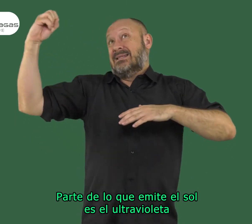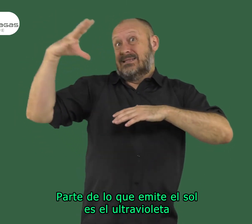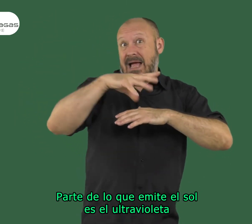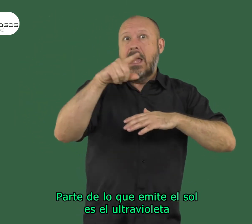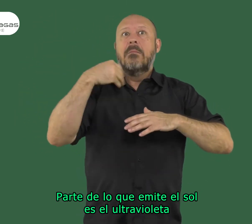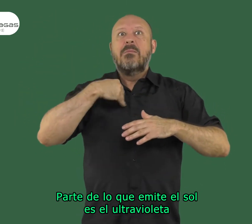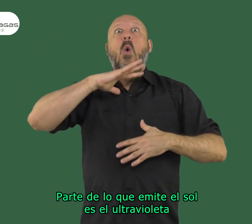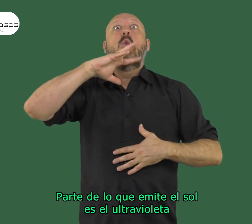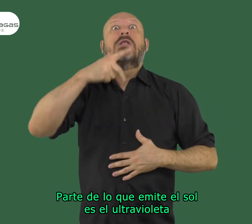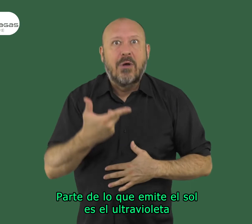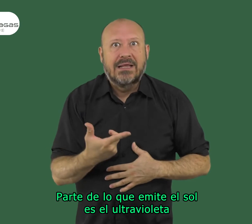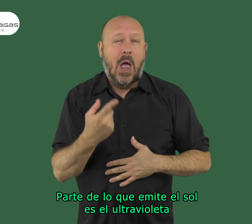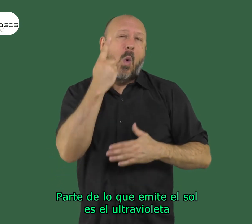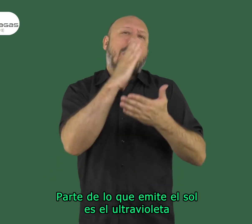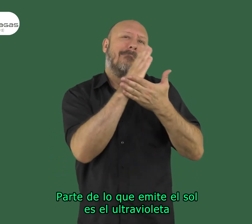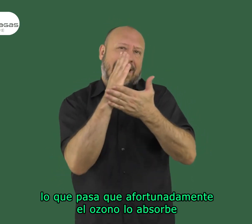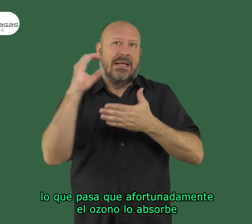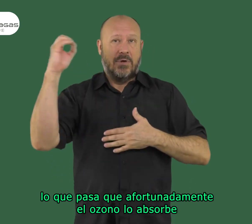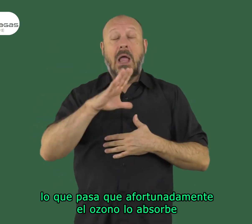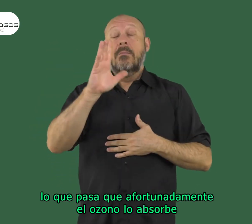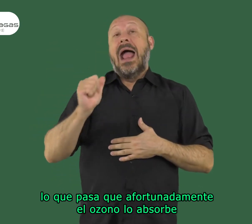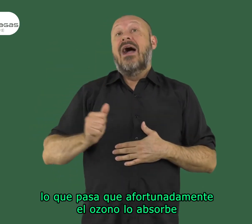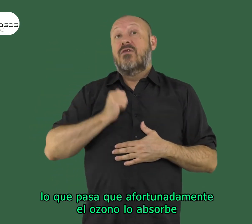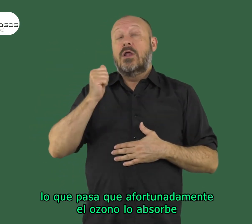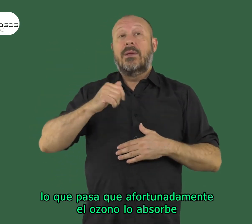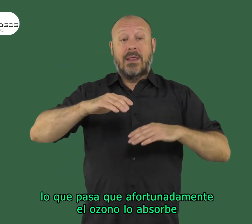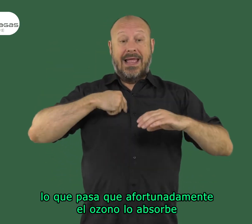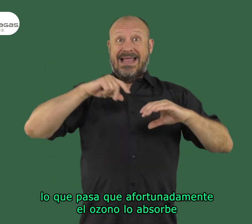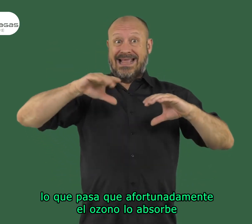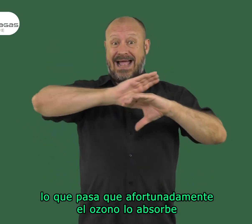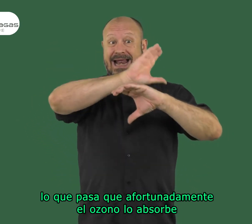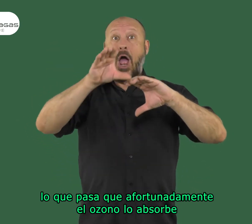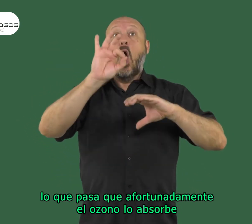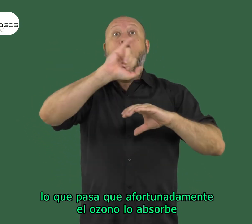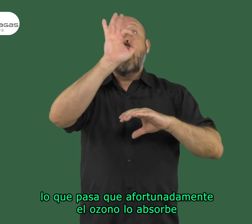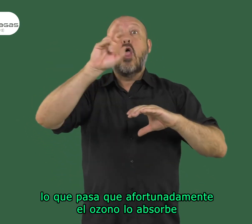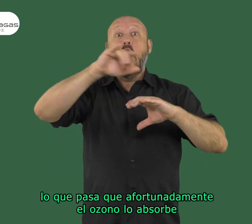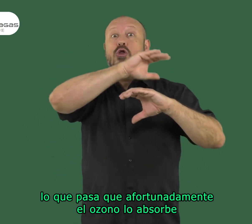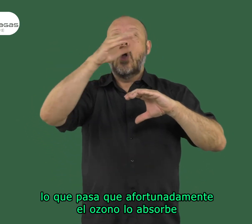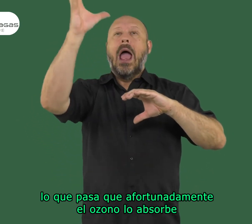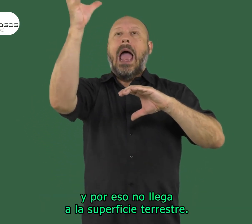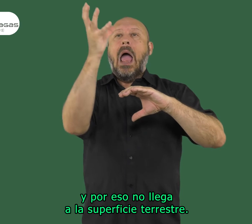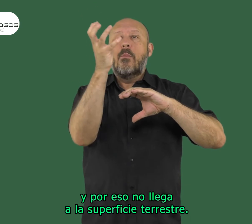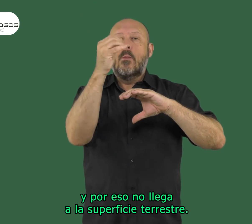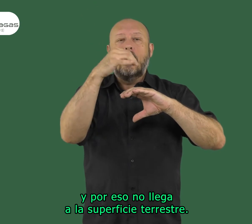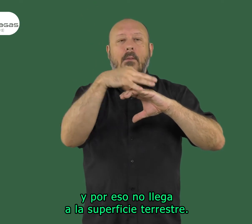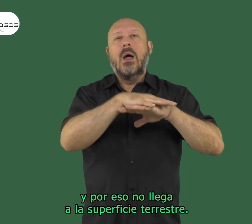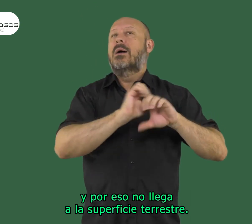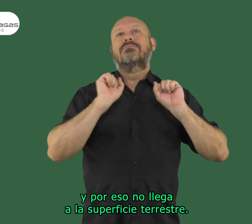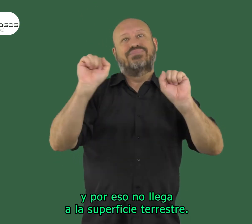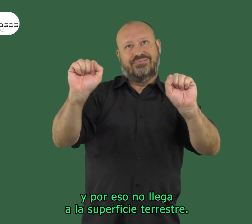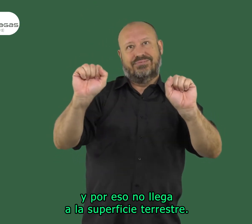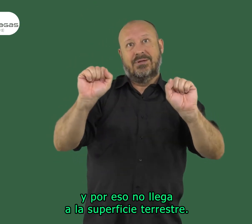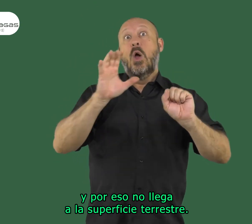parte de lo que emite el sol es en ultravioleta. Lo que pasa es que afortunadamente el ozono lo absorbe y por eso no llega a